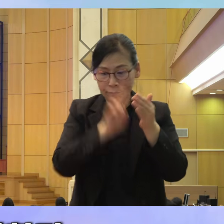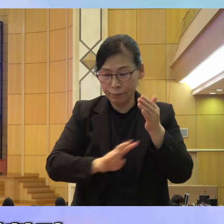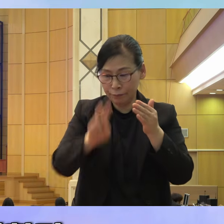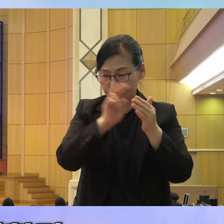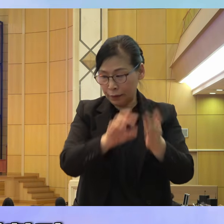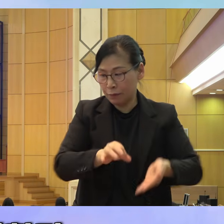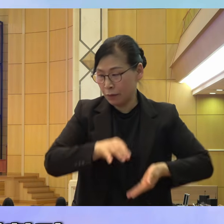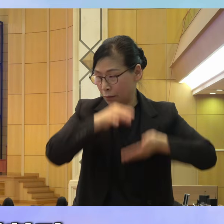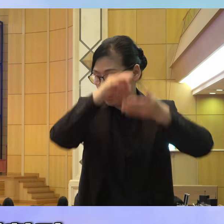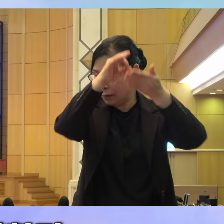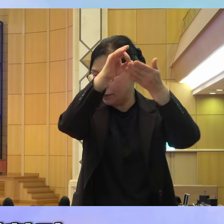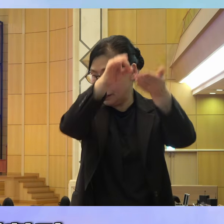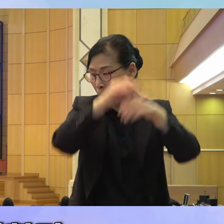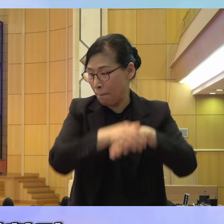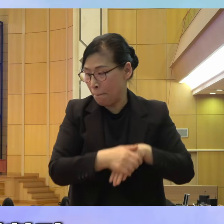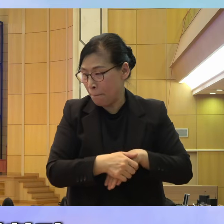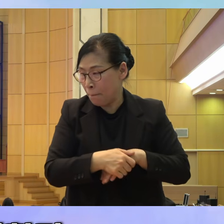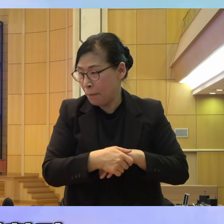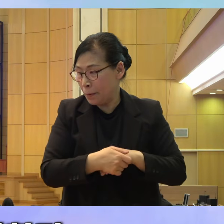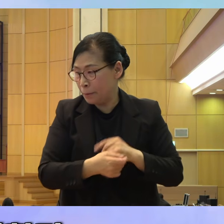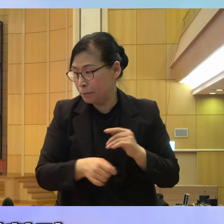찬양하면서 예물 드리도록 하겠습니다.